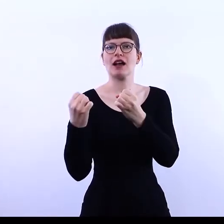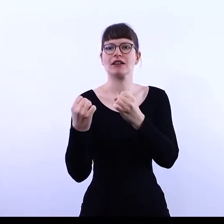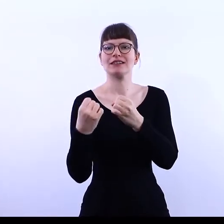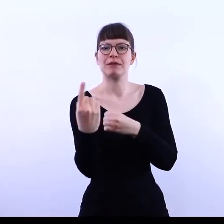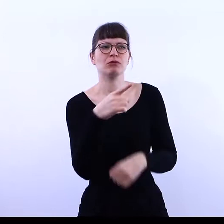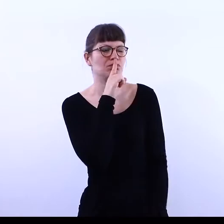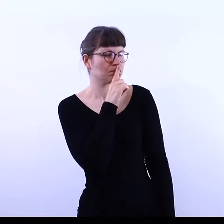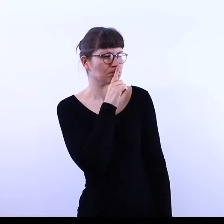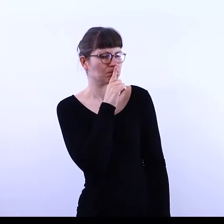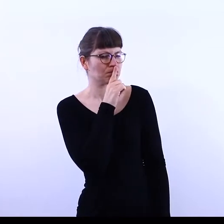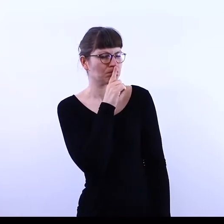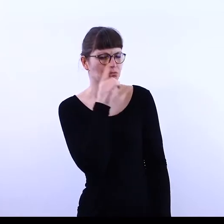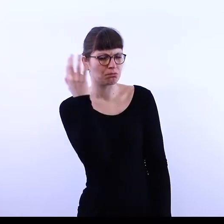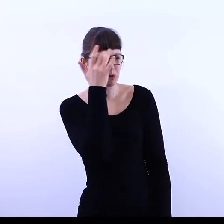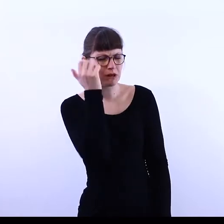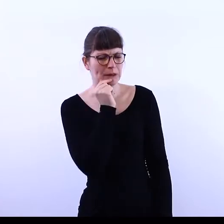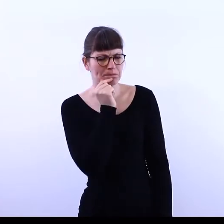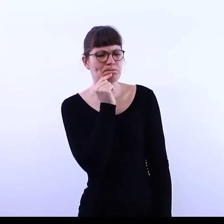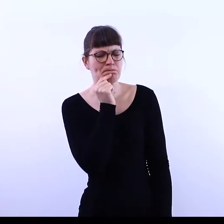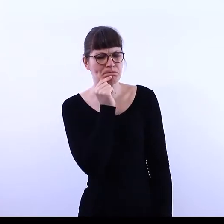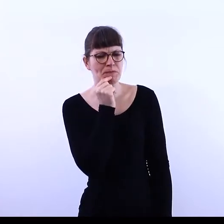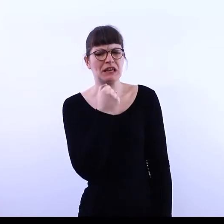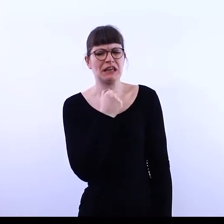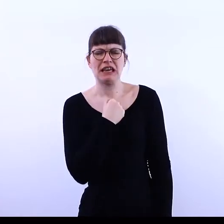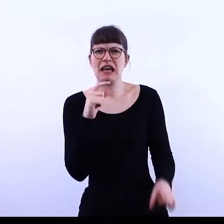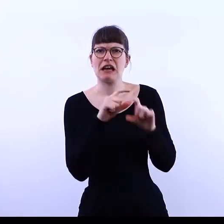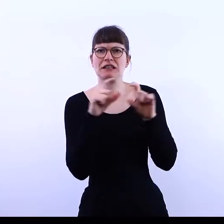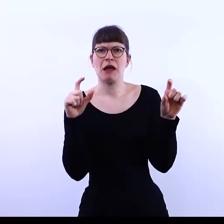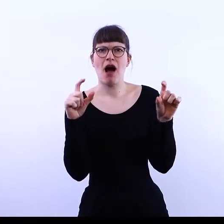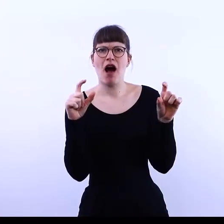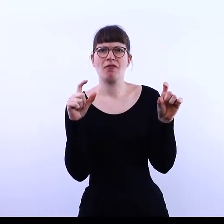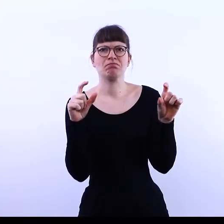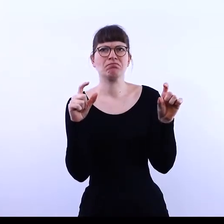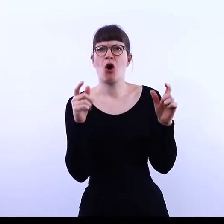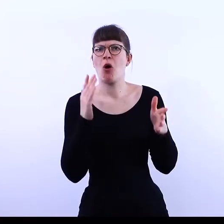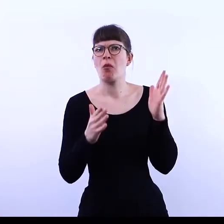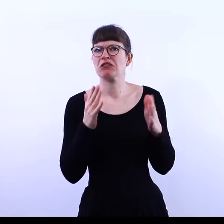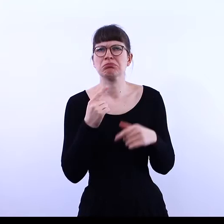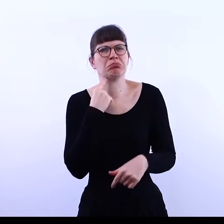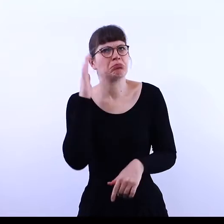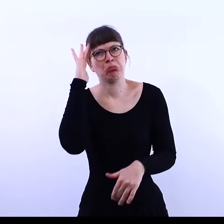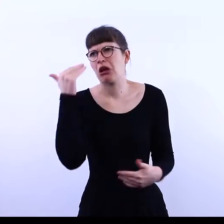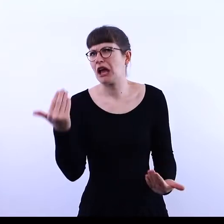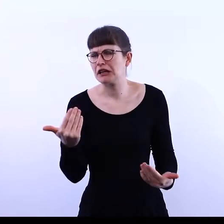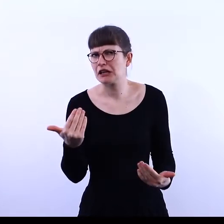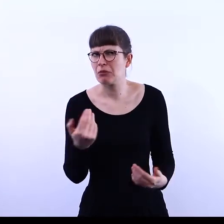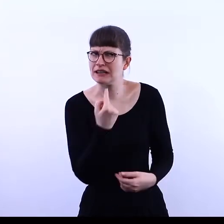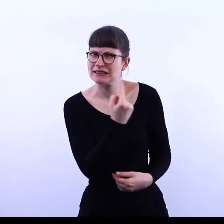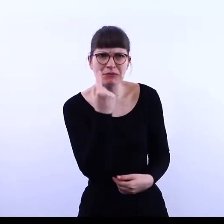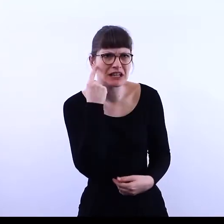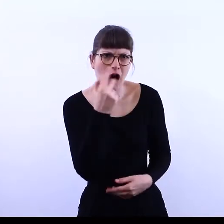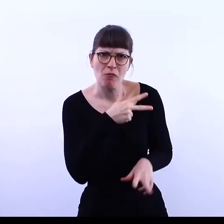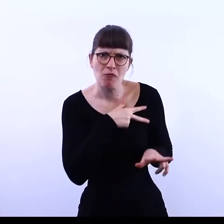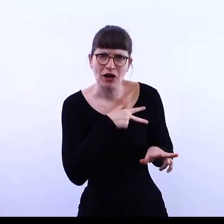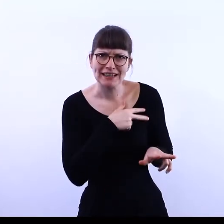dann gesagt, hm, also ich kenne mich ja nicht aus mit dem Thema, aber würden Sie jetzt wirklich da